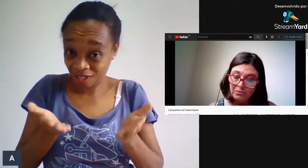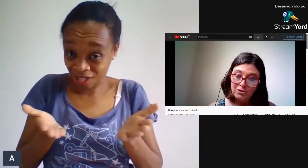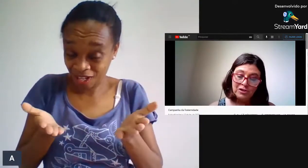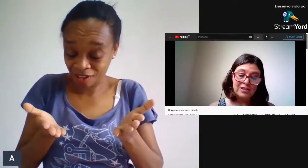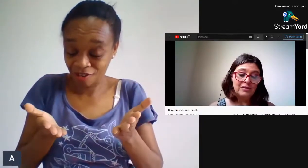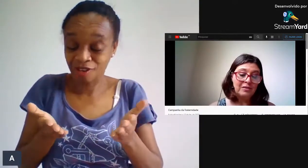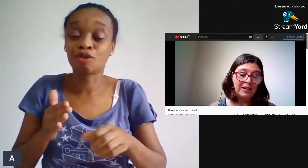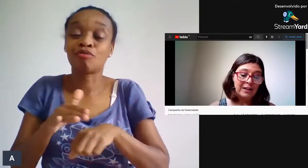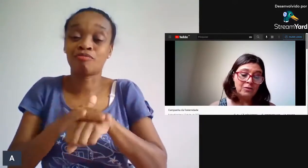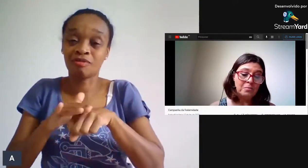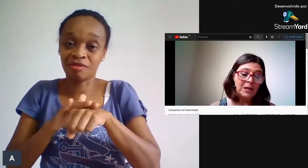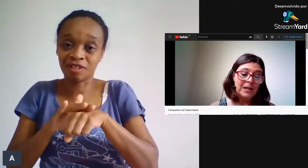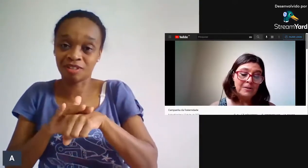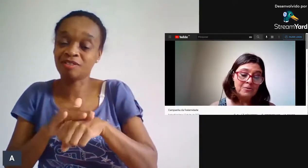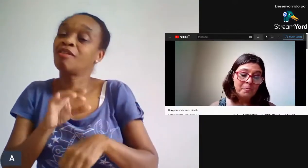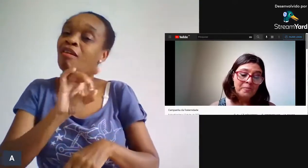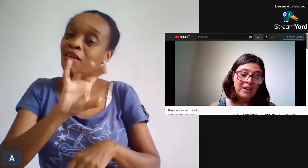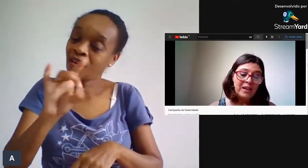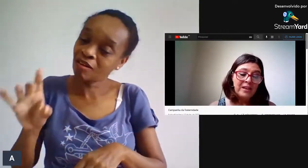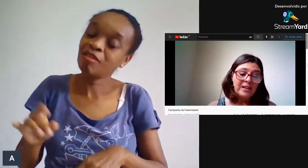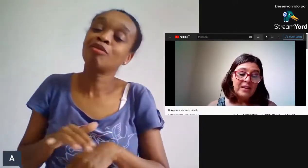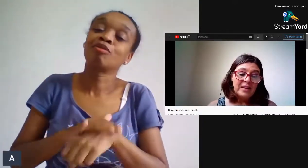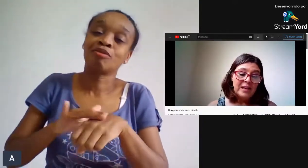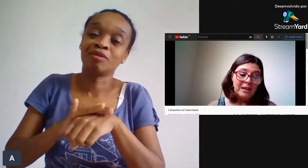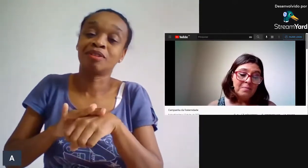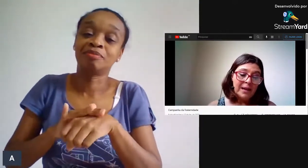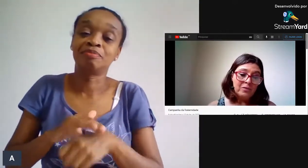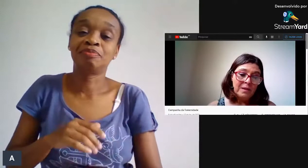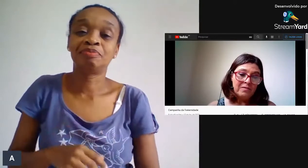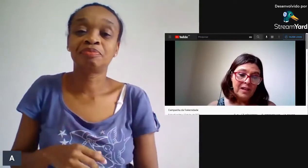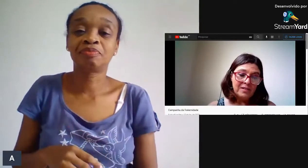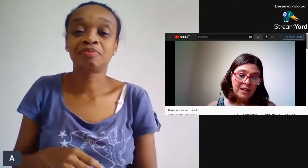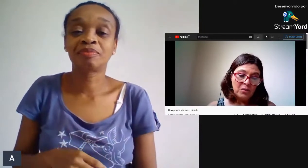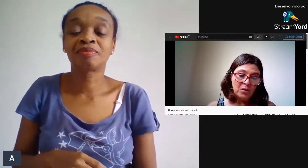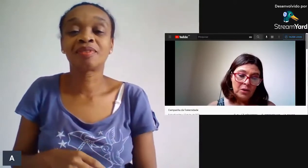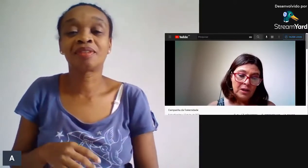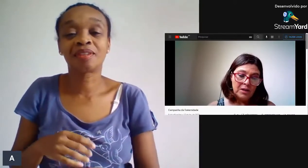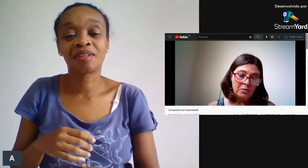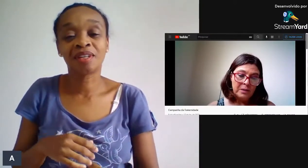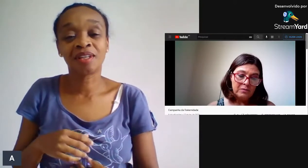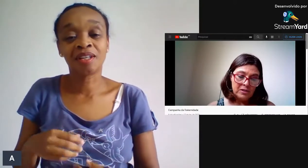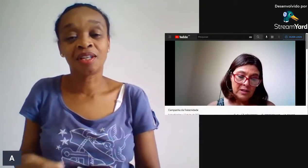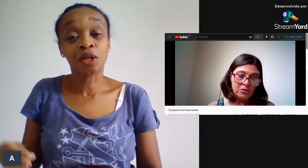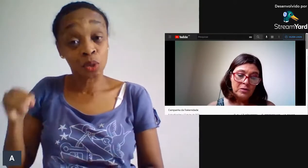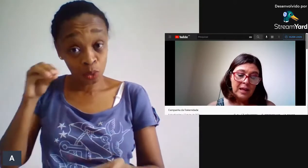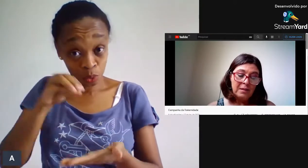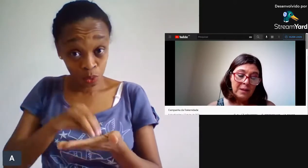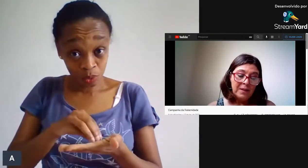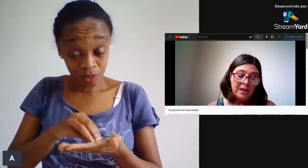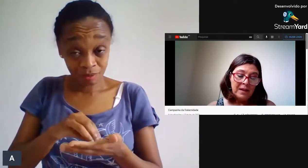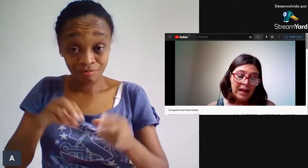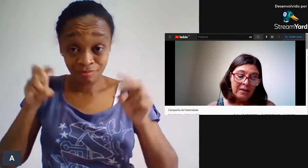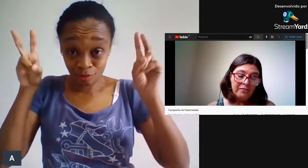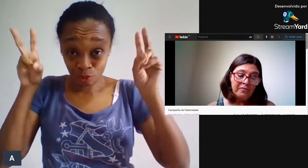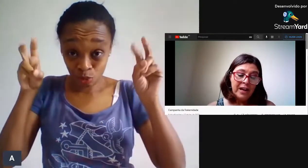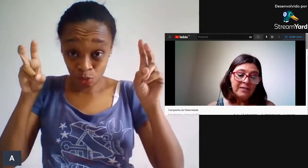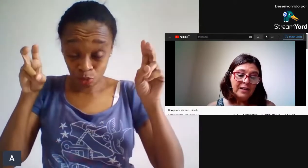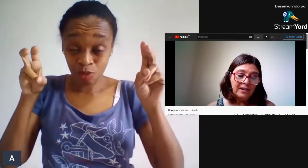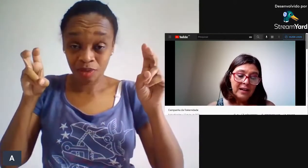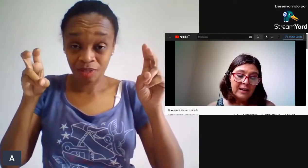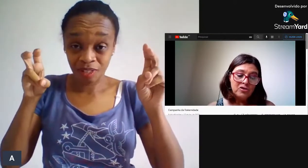isso, cada um de vocês vai falar sobre isso. E, mais uma vez, aí, colocando para vocês o tema,